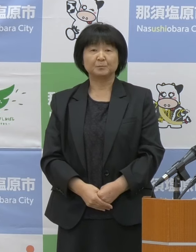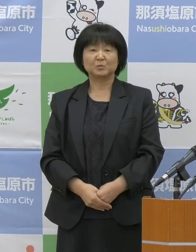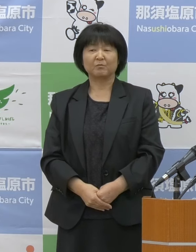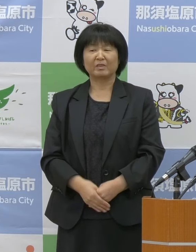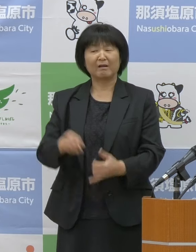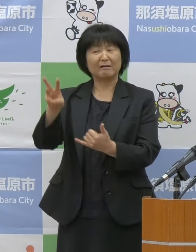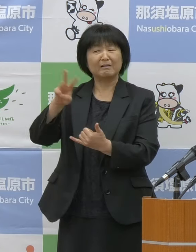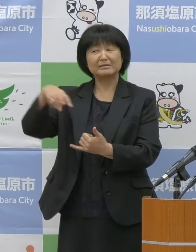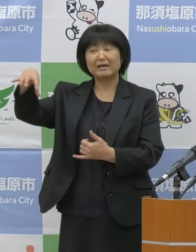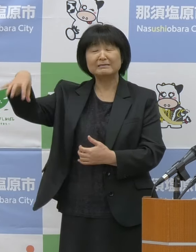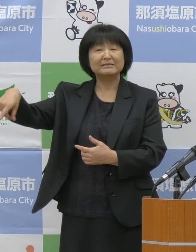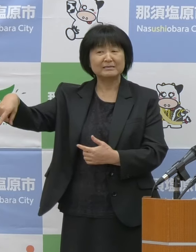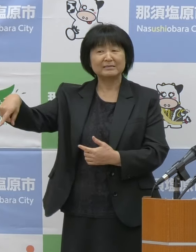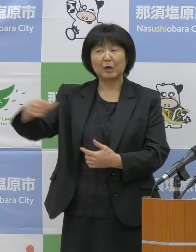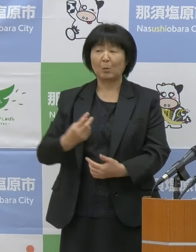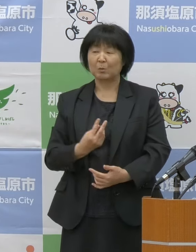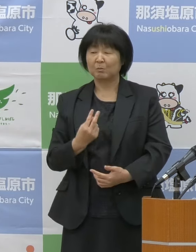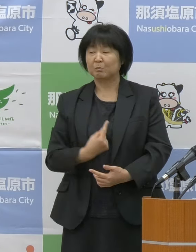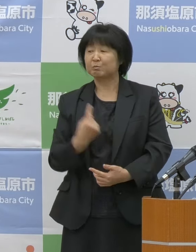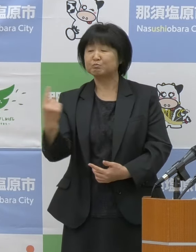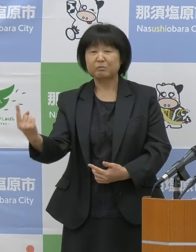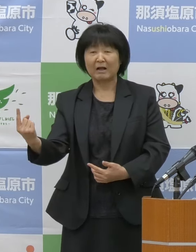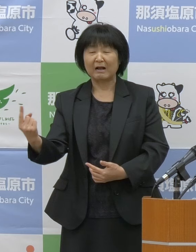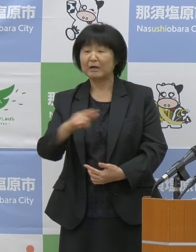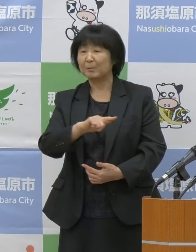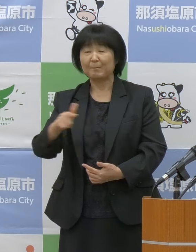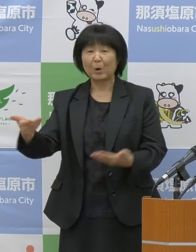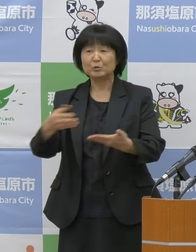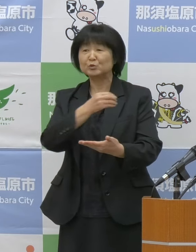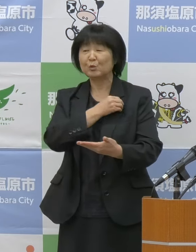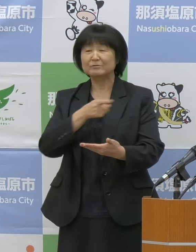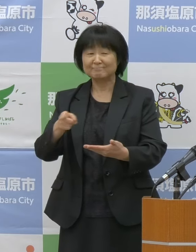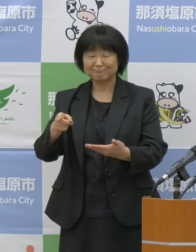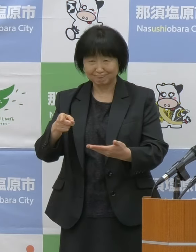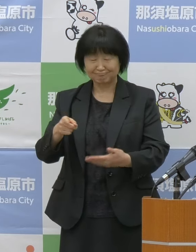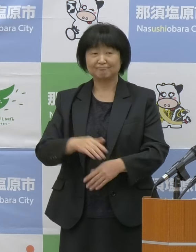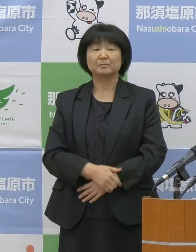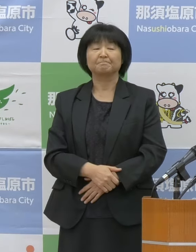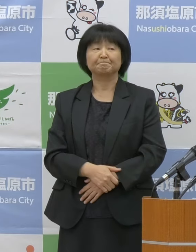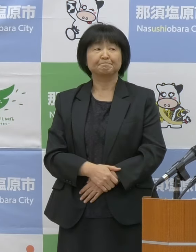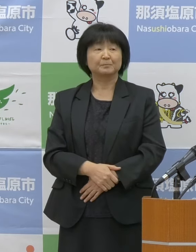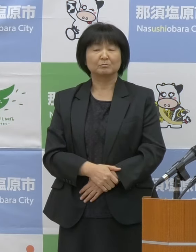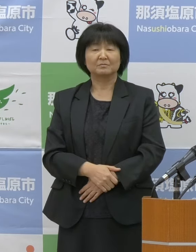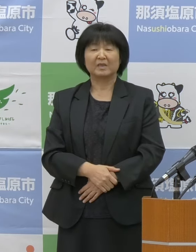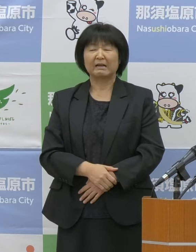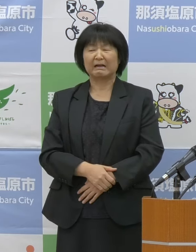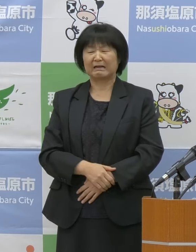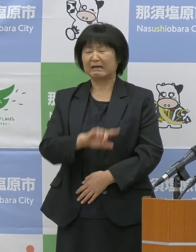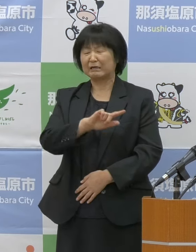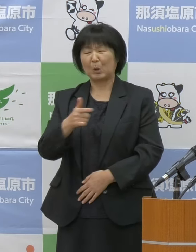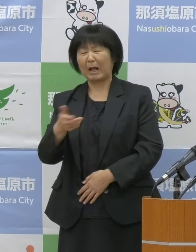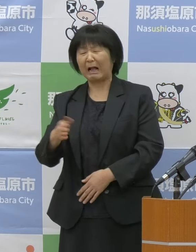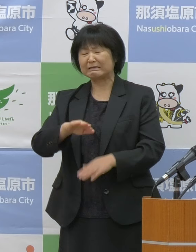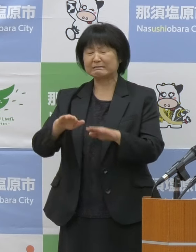被災地に訪れて、さまざま職員の皆さんも、まあ、数日ではありましたけれども、さまざまもちろんインフラの整備であ